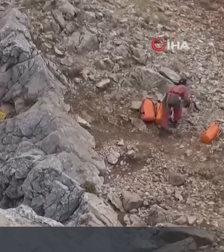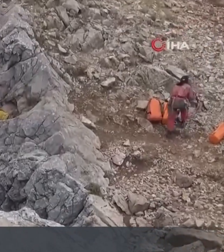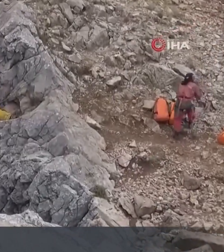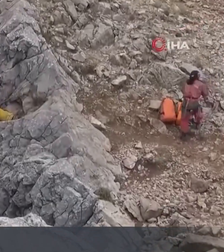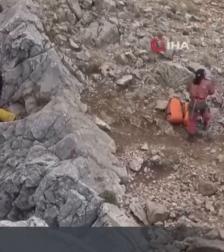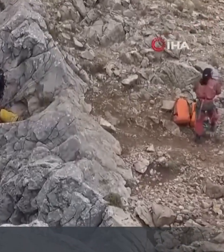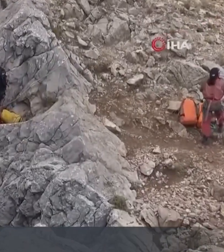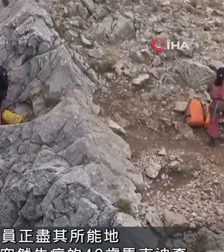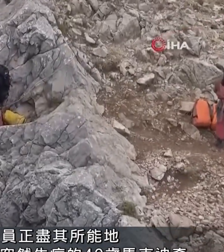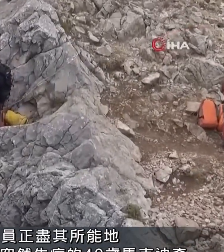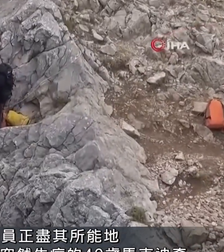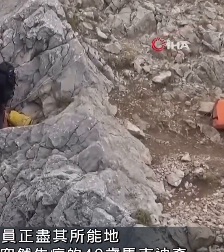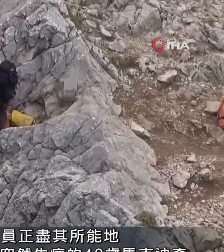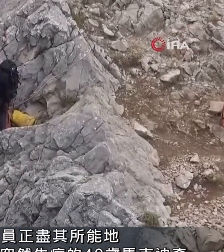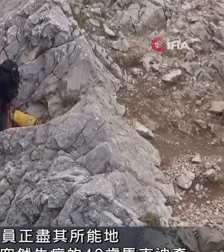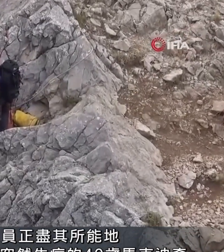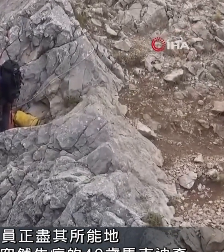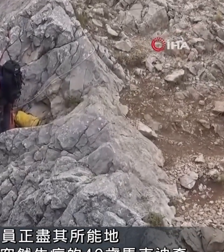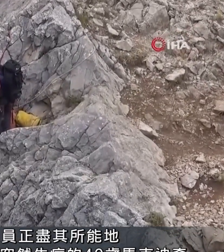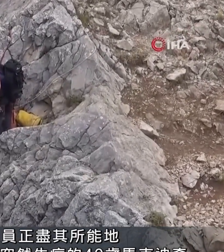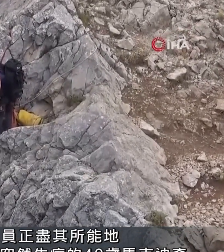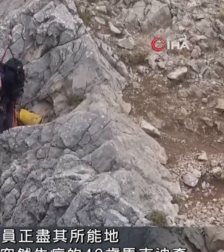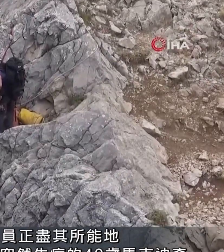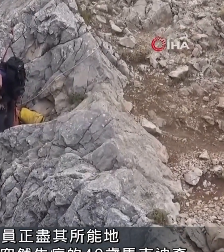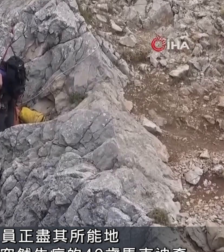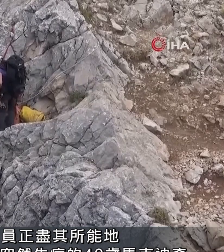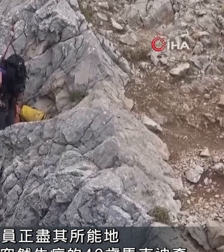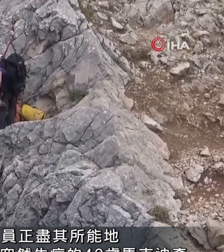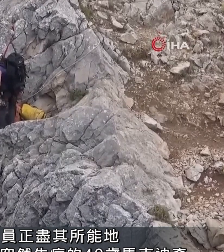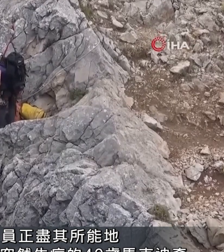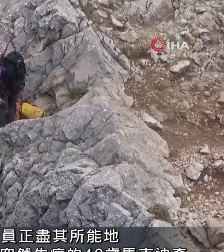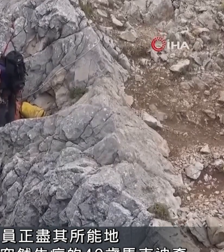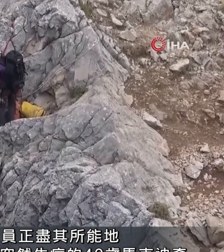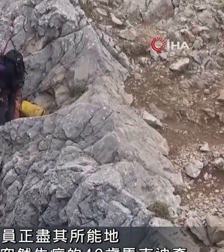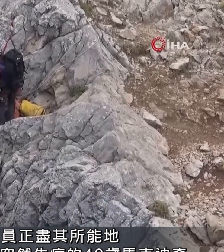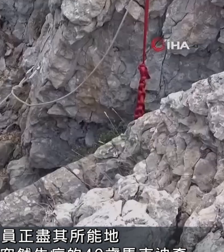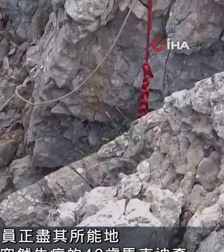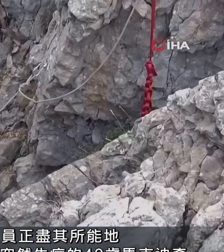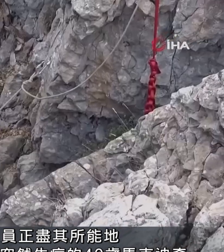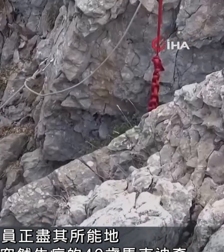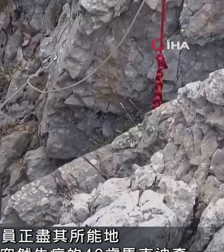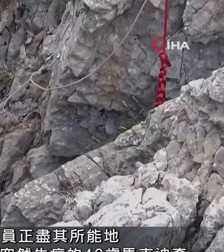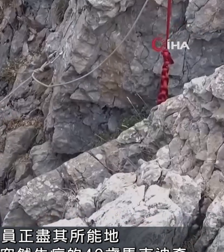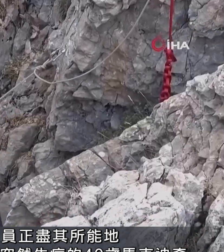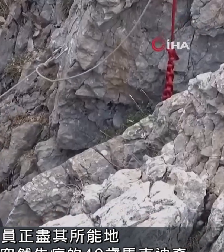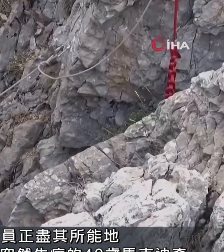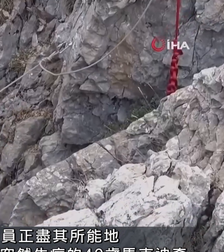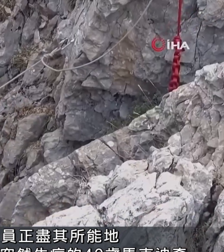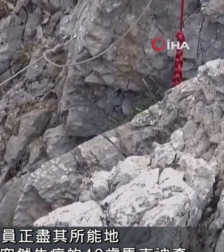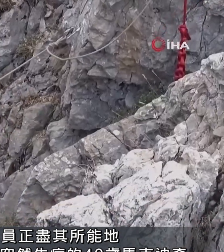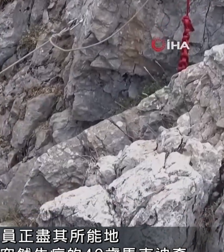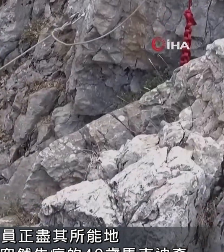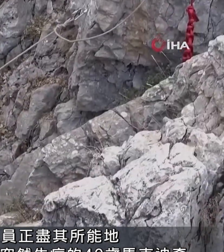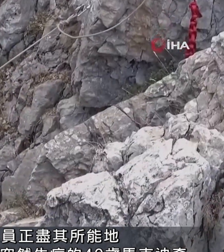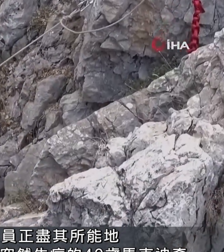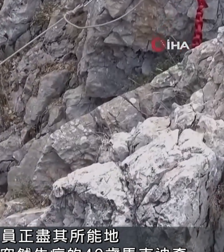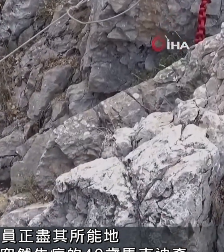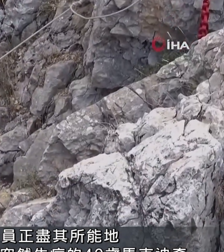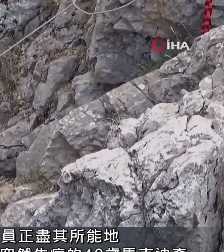大约150名工作人员正尽其所能地将在探勘研究中却突然生病的40岁马克迪奇从底